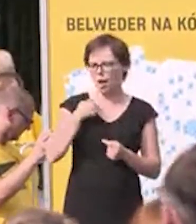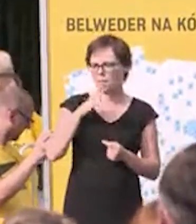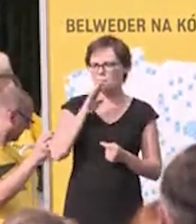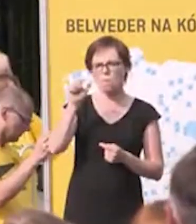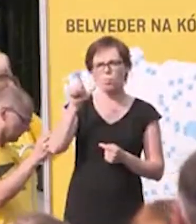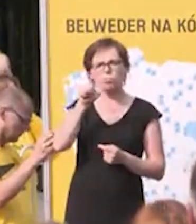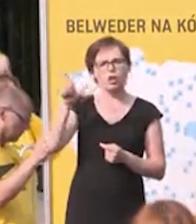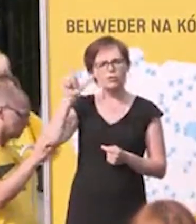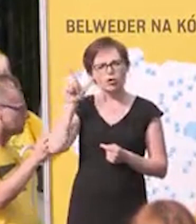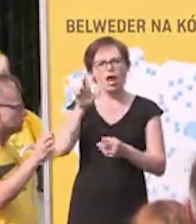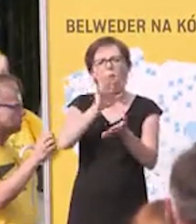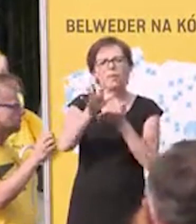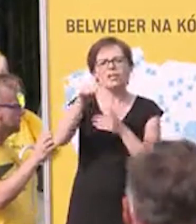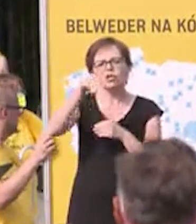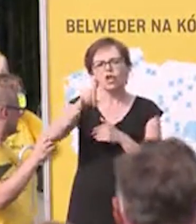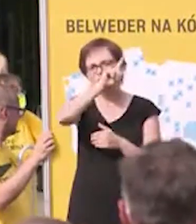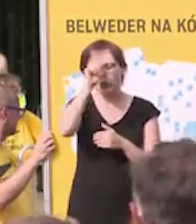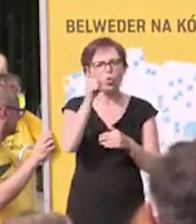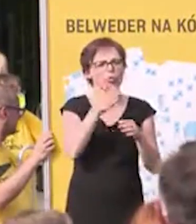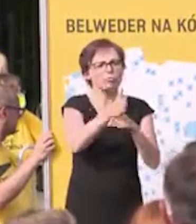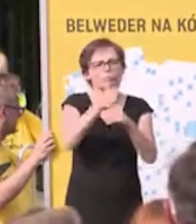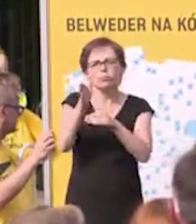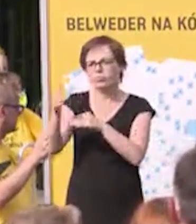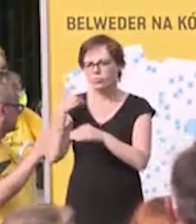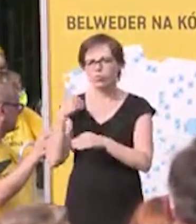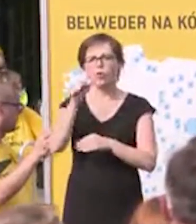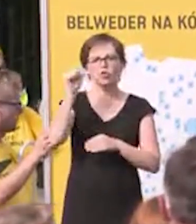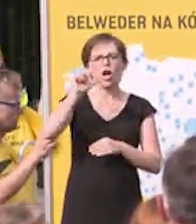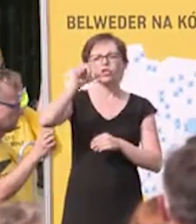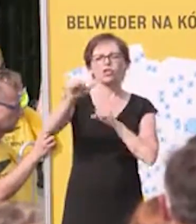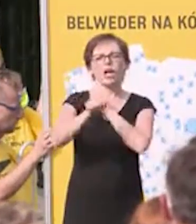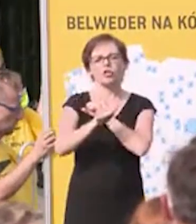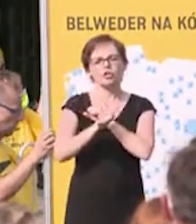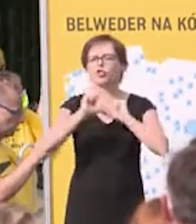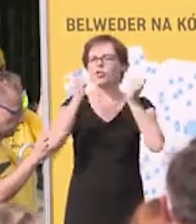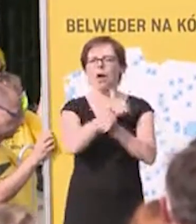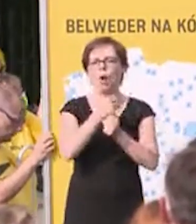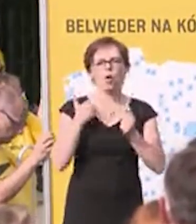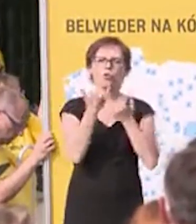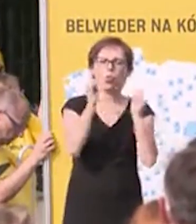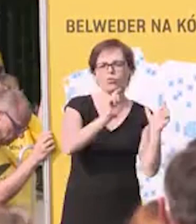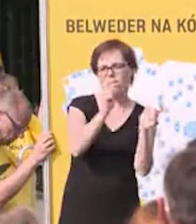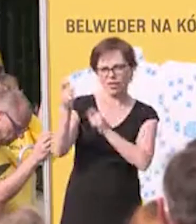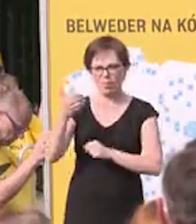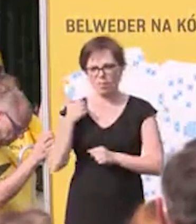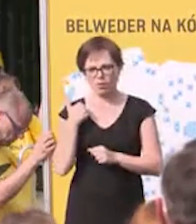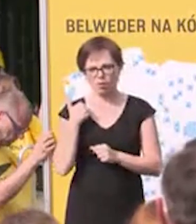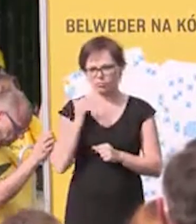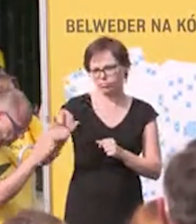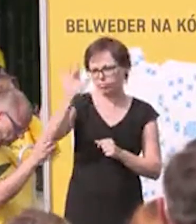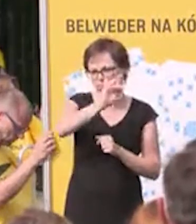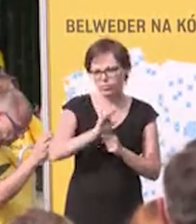15 tysięcy ludzi chodziło od drzwi do drzwi. Wczoraj 360 skoordynowanych eventów w całej Polsce. Dzisiaj trwa